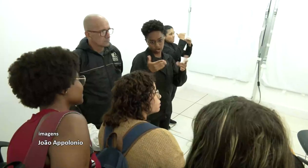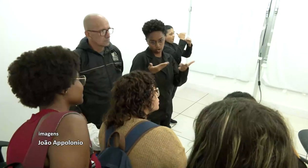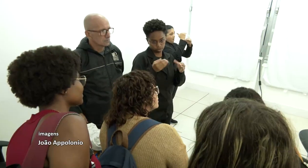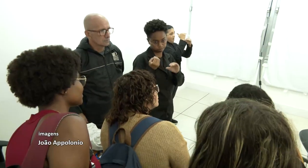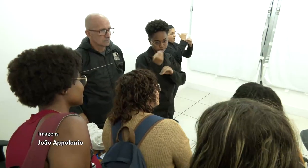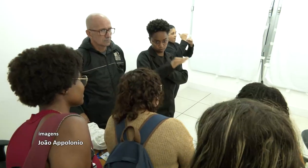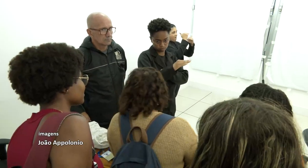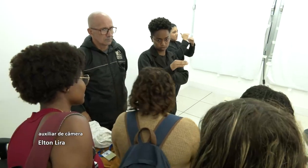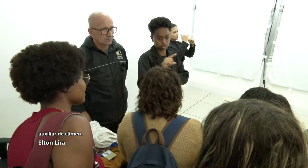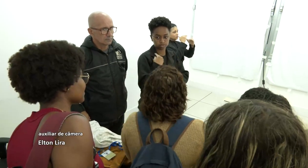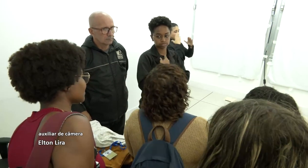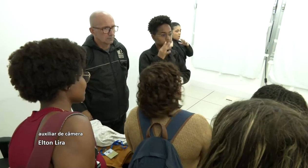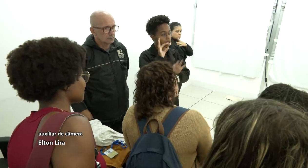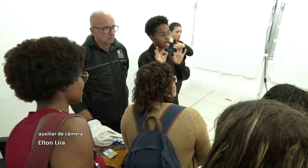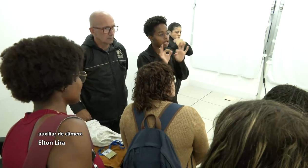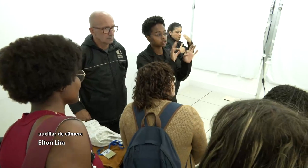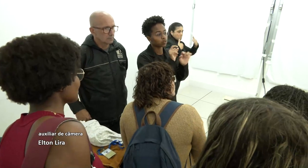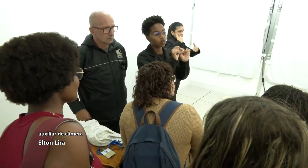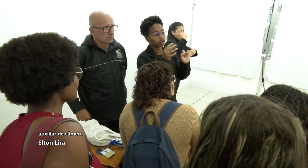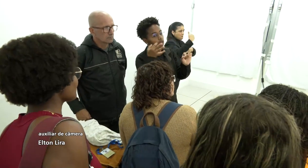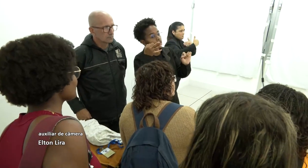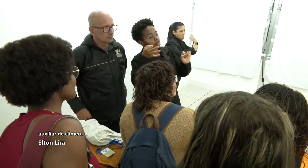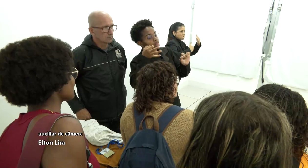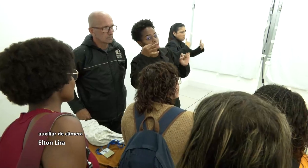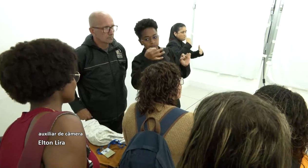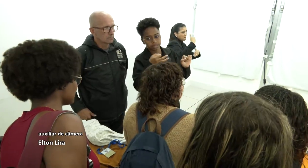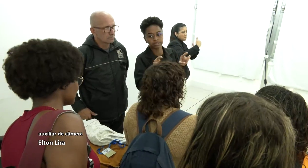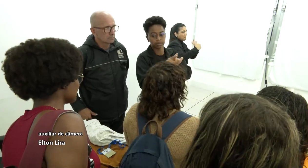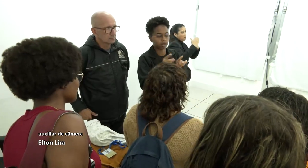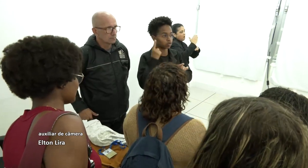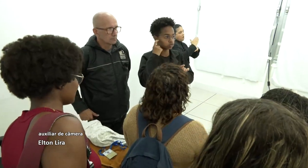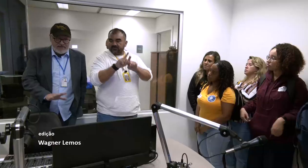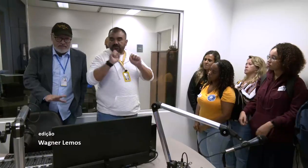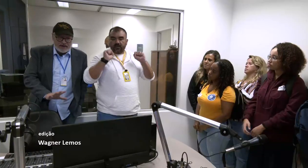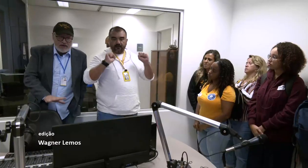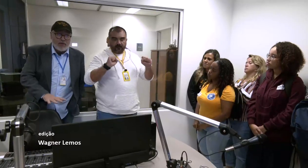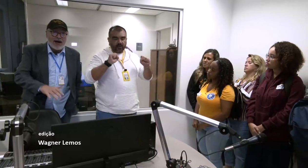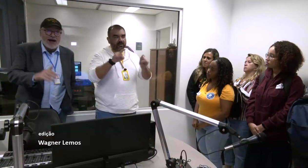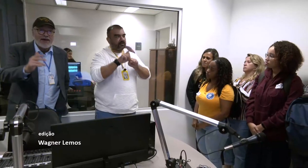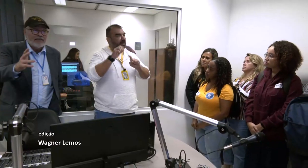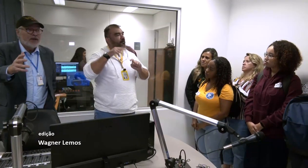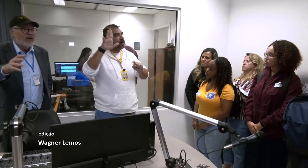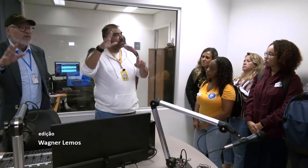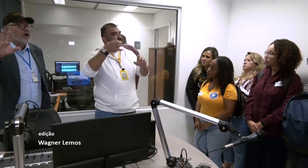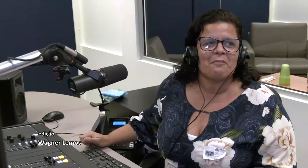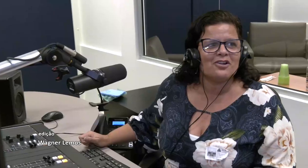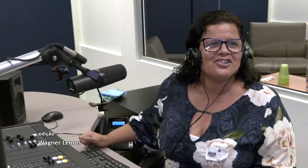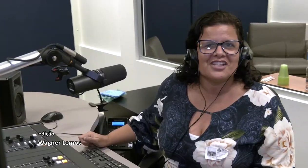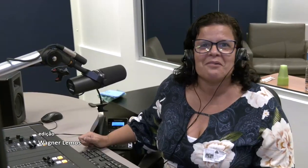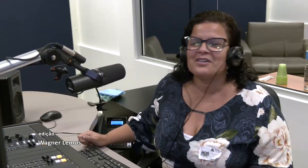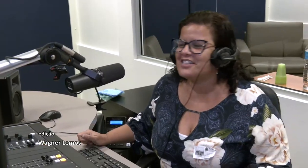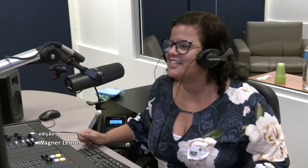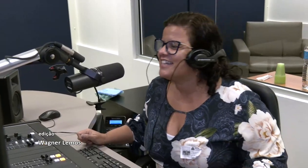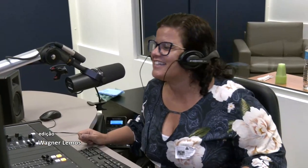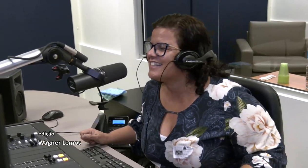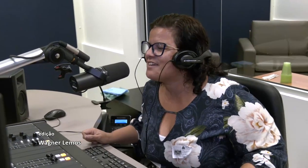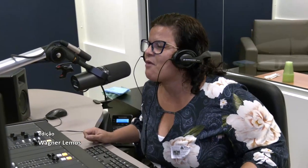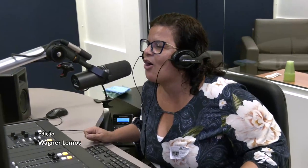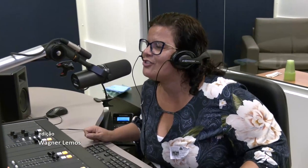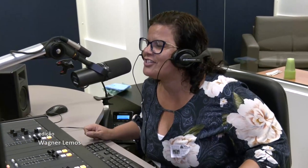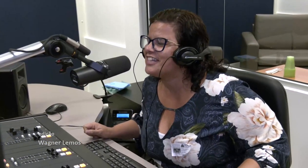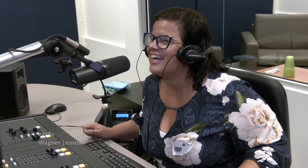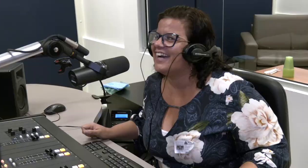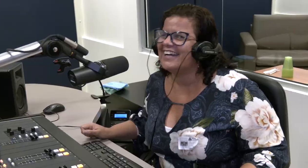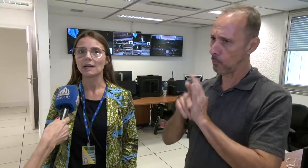para conhecer o trabalho dos intérpretes da língua brasileira de sinais. Os estudantes também conheceram as instalações da